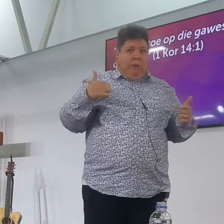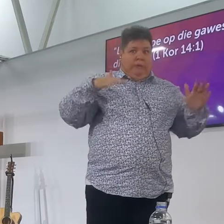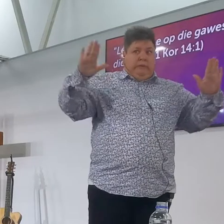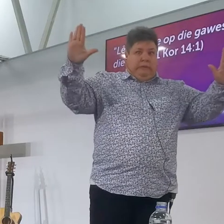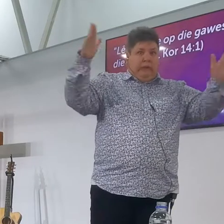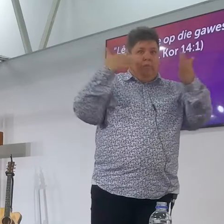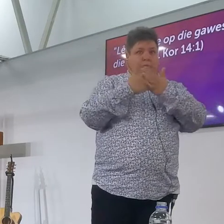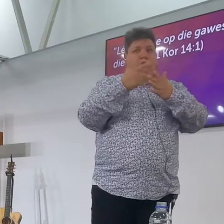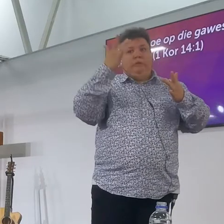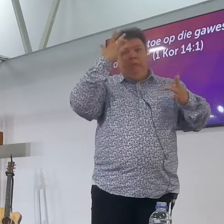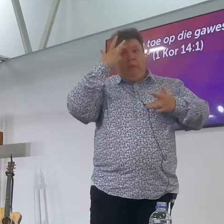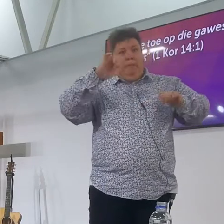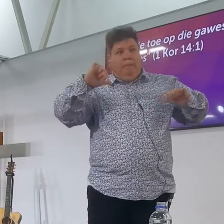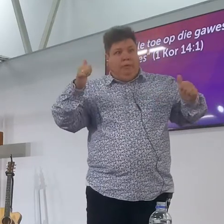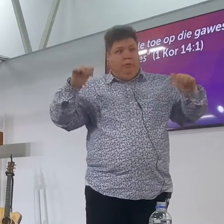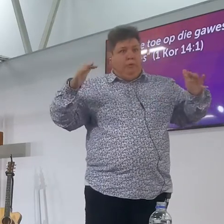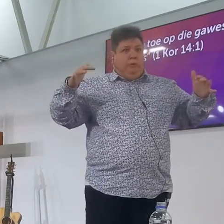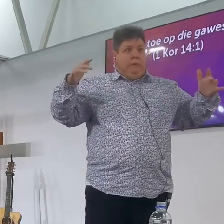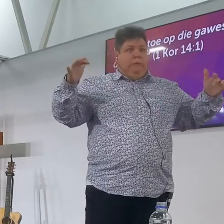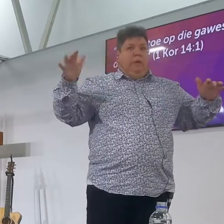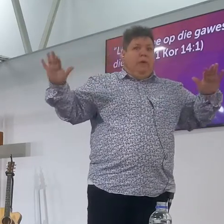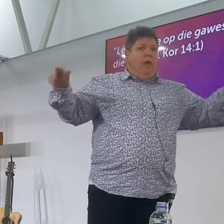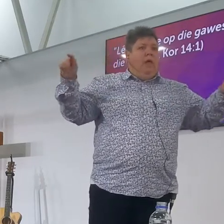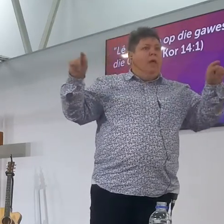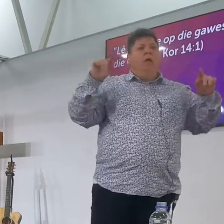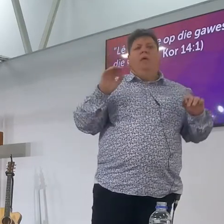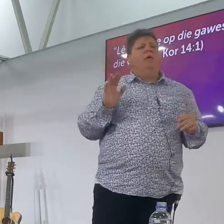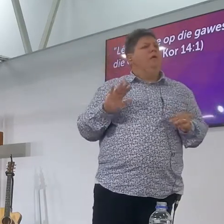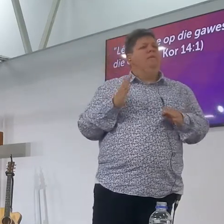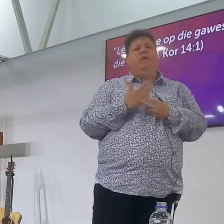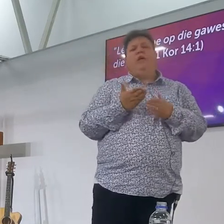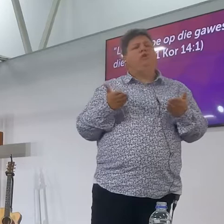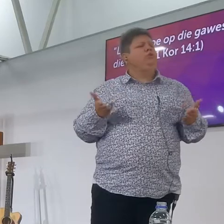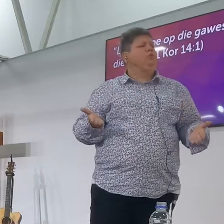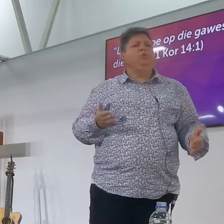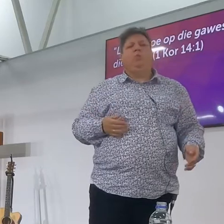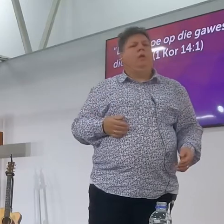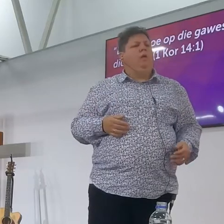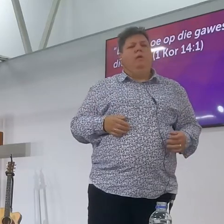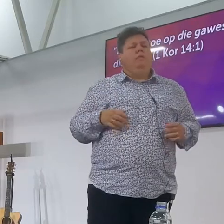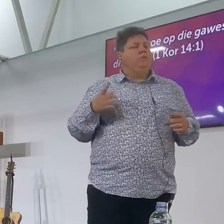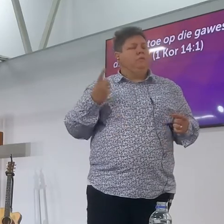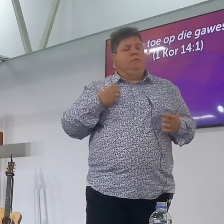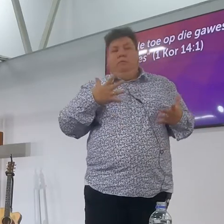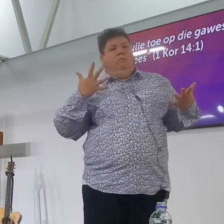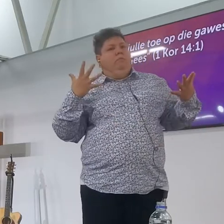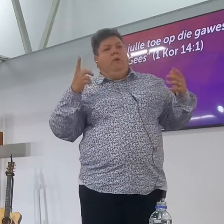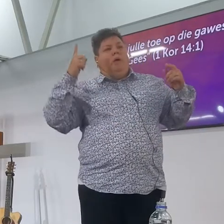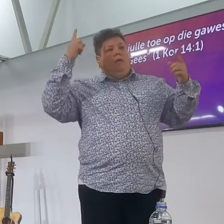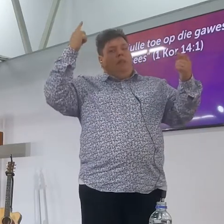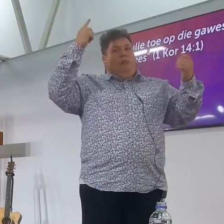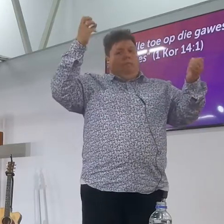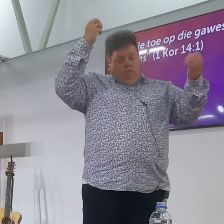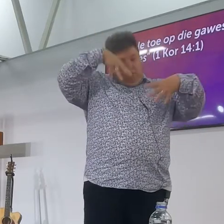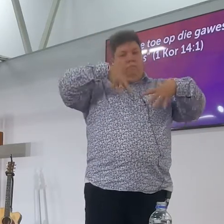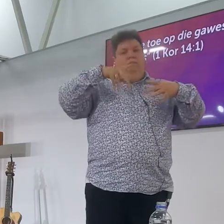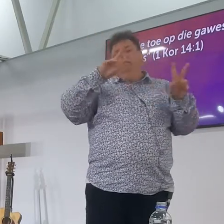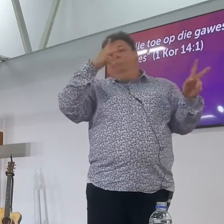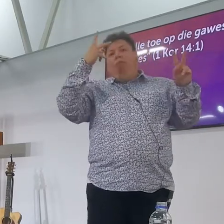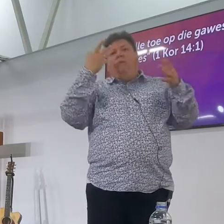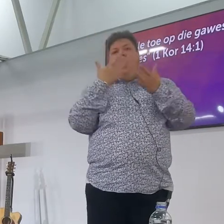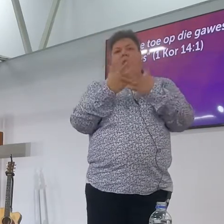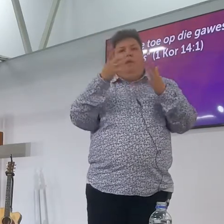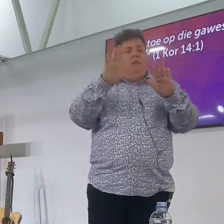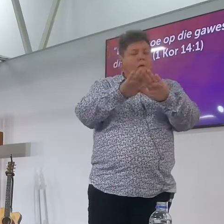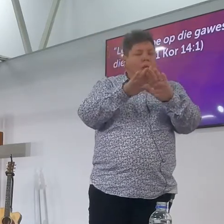siekes nou? O, volgende is nou nie siekes nie, so julle kan nou weer gaan sê. Dit is nie hoe dit werk nie, dit gebeur spontaan, en dis hoe gemeente saamgevoeg is en